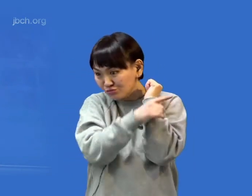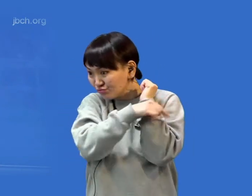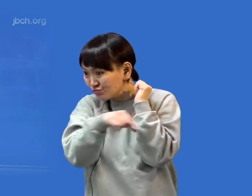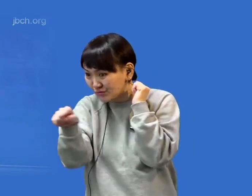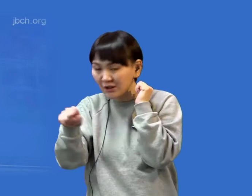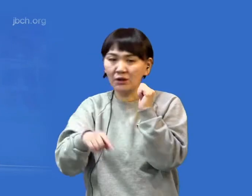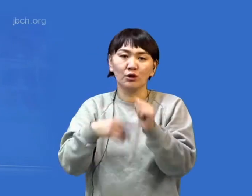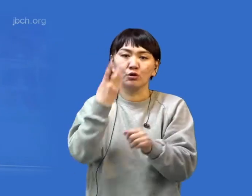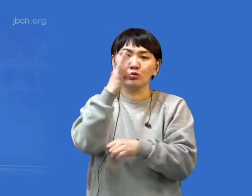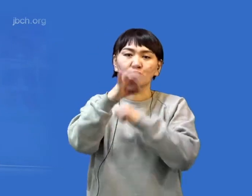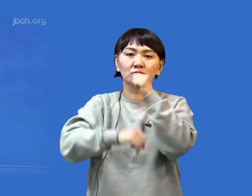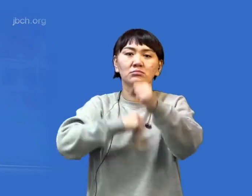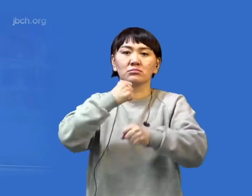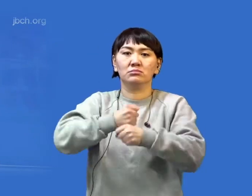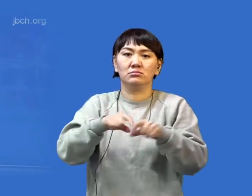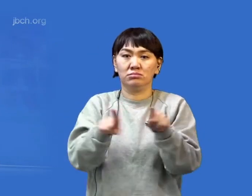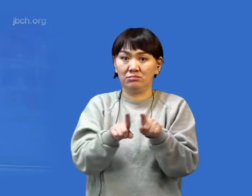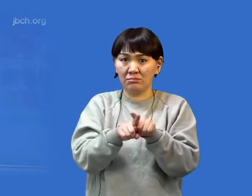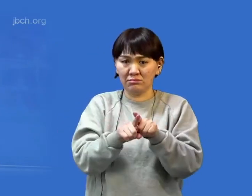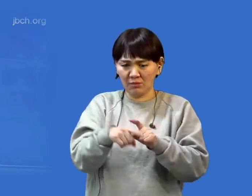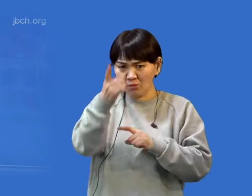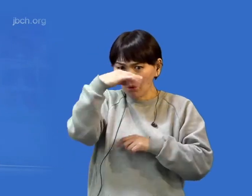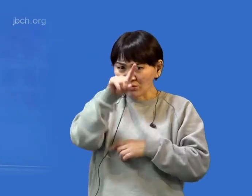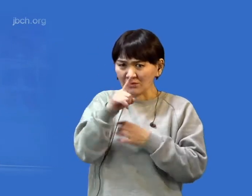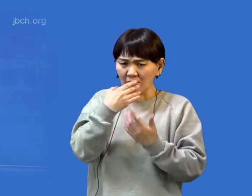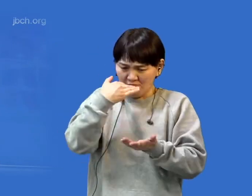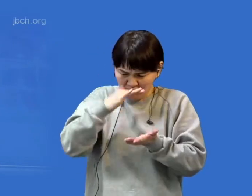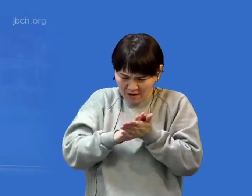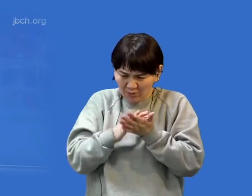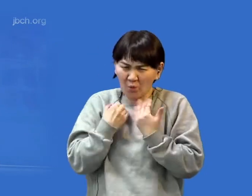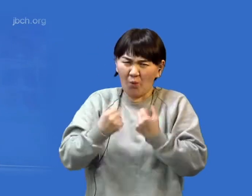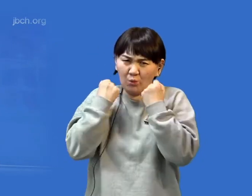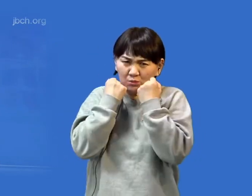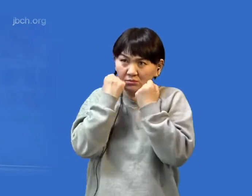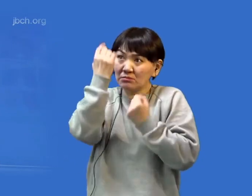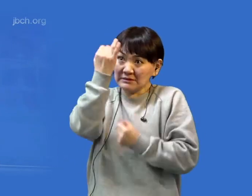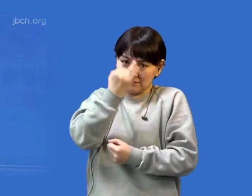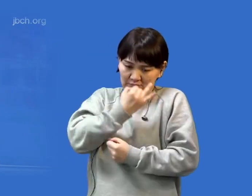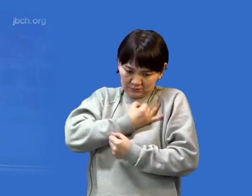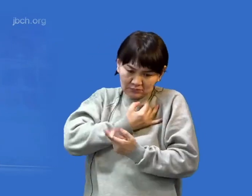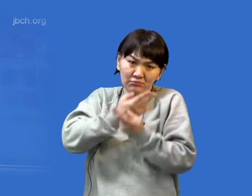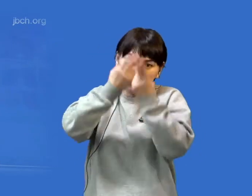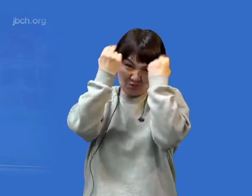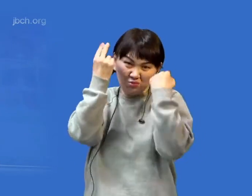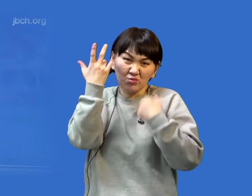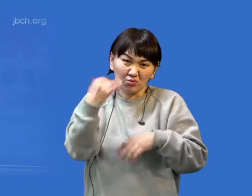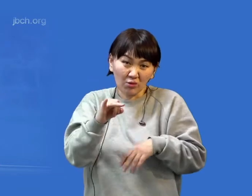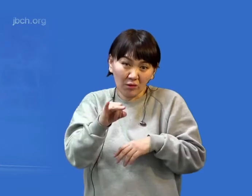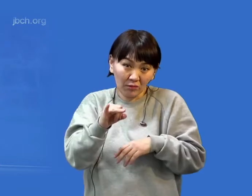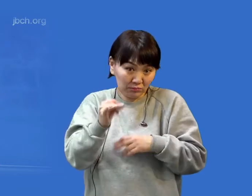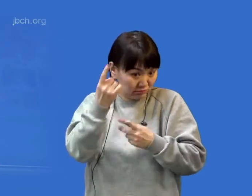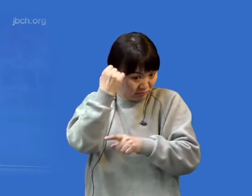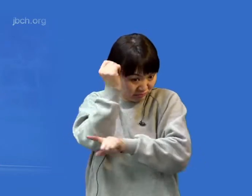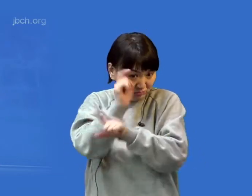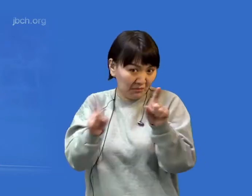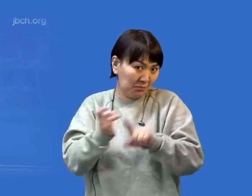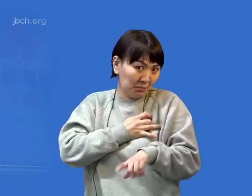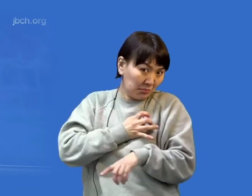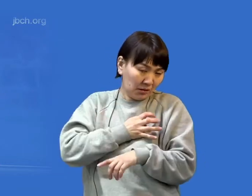Бурхны амлалт, хүч чадал, үгэнд итгэлгүй, дуулуургүй байсан тэдгэр хүмүүсийг өгөх хүртэл тэднийг цөлд байлгаж